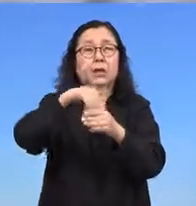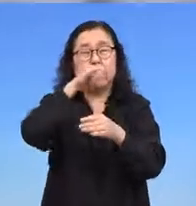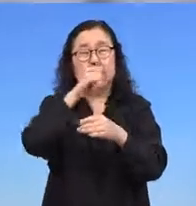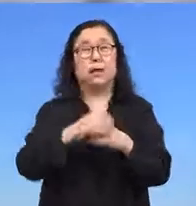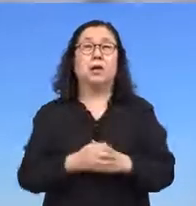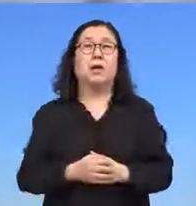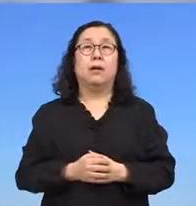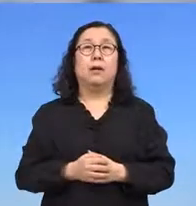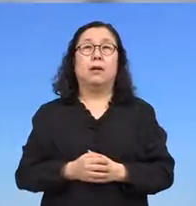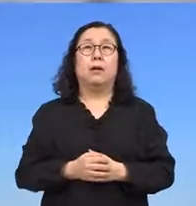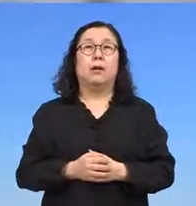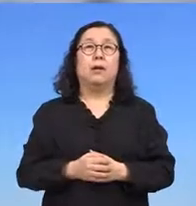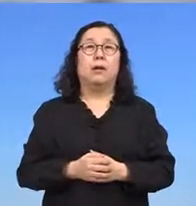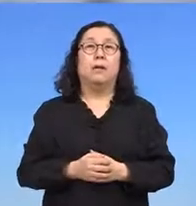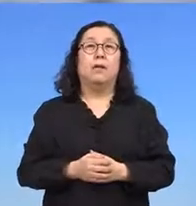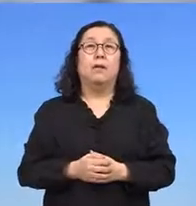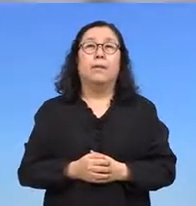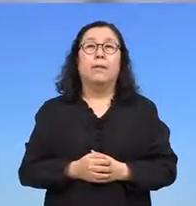오래전인데요,